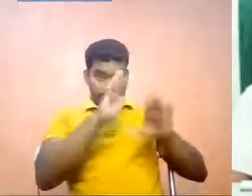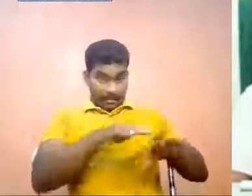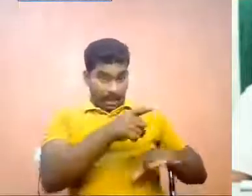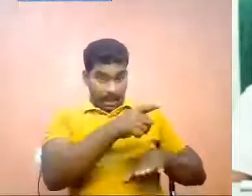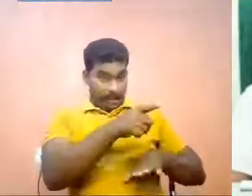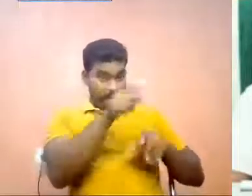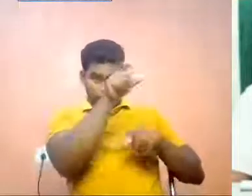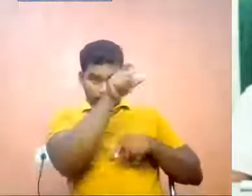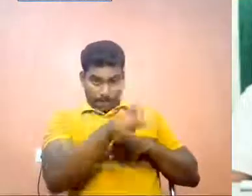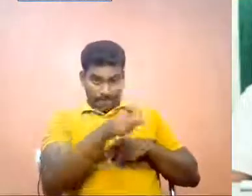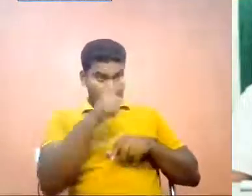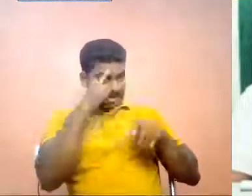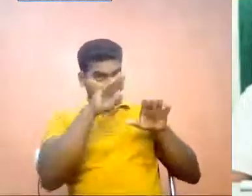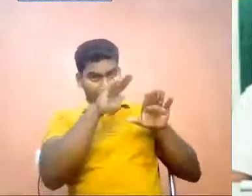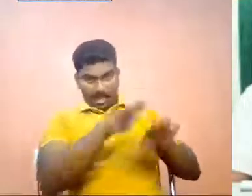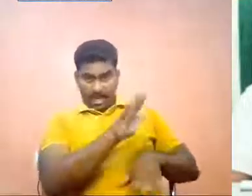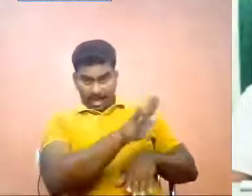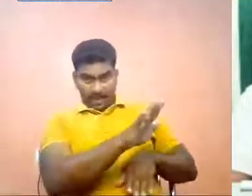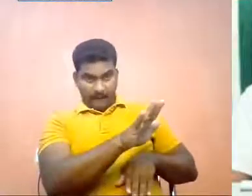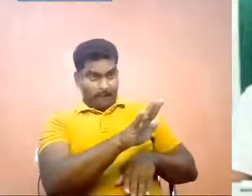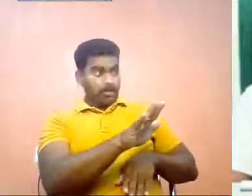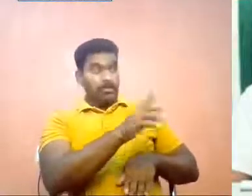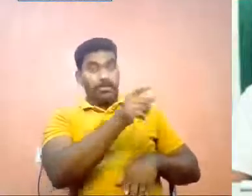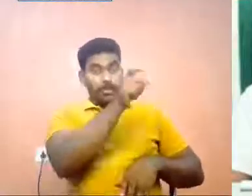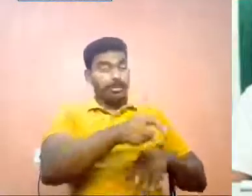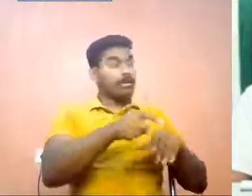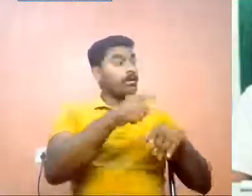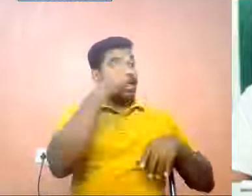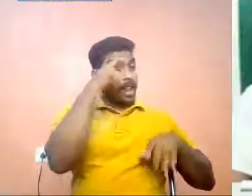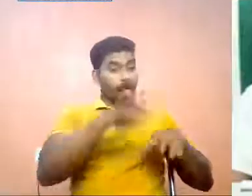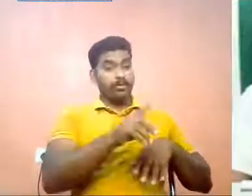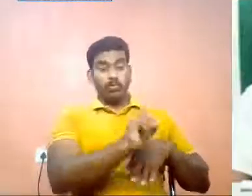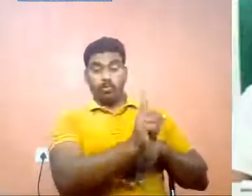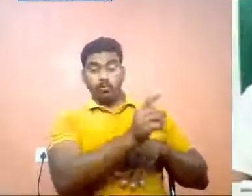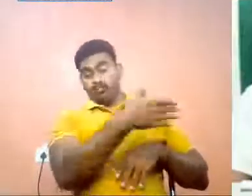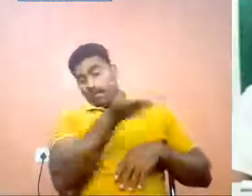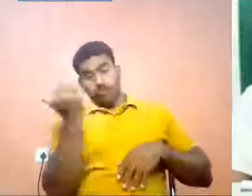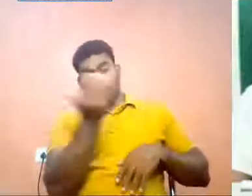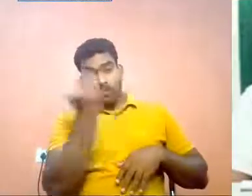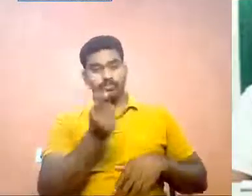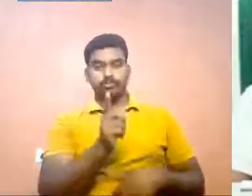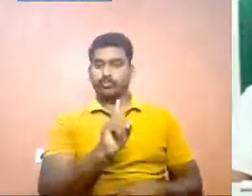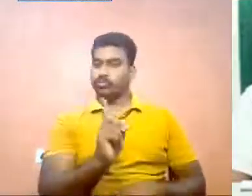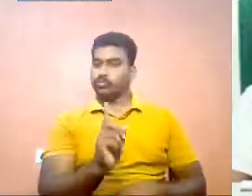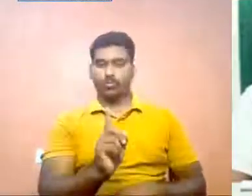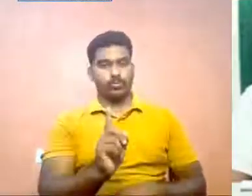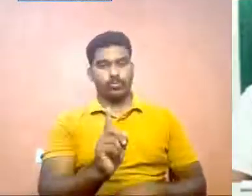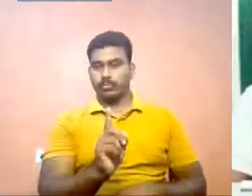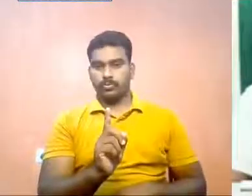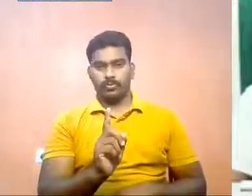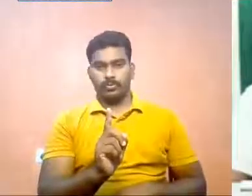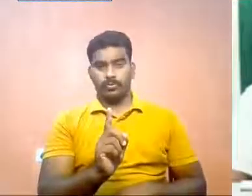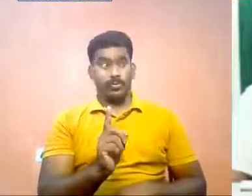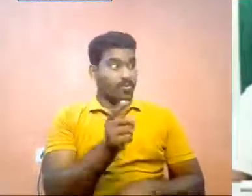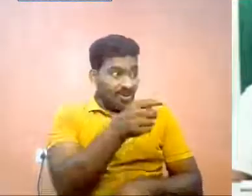പാടില്ല. രോഗപ്രതിരോധത്തിൻ്റെ ഭാഗമായി എന്തെങ്കിലും ഒഴിപ്പിക്കൽ വേണമെങ്കിലാകാം, മറ്റൊരു ഒഴിപ്പിക്കലും ഉണ്ടാകാൻ പാടില്ല.